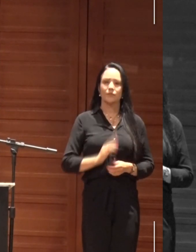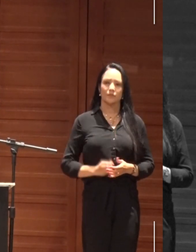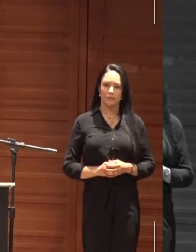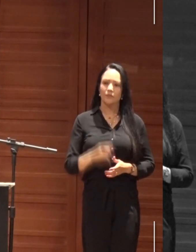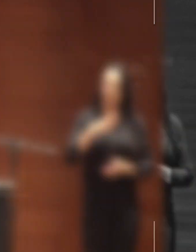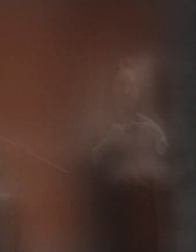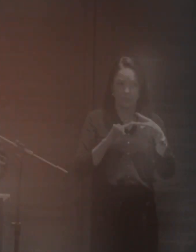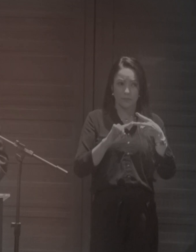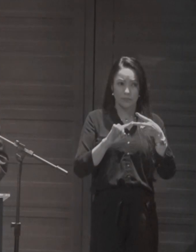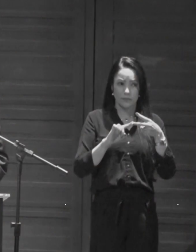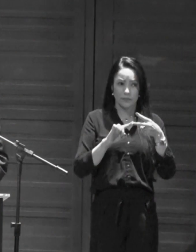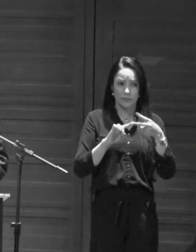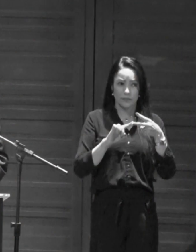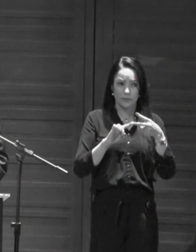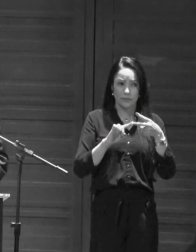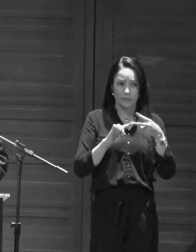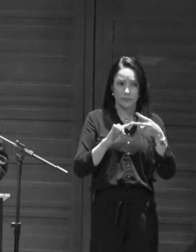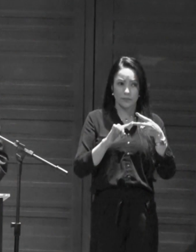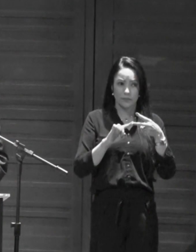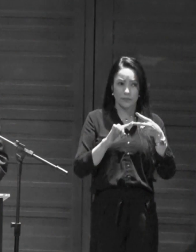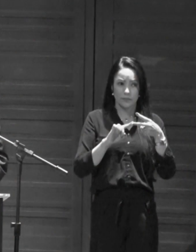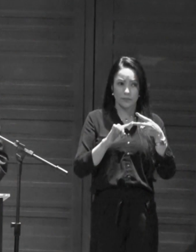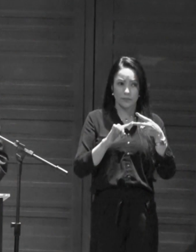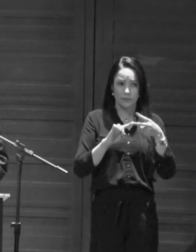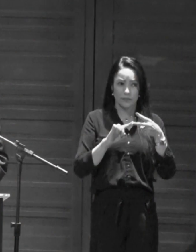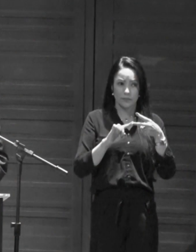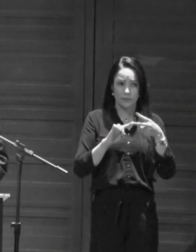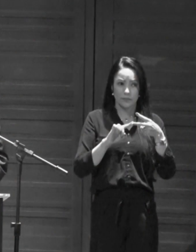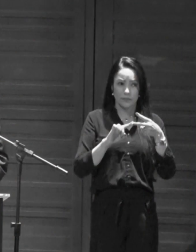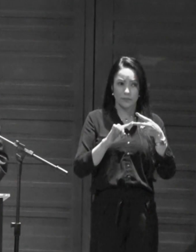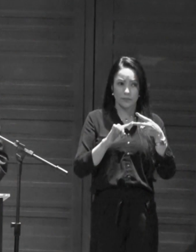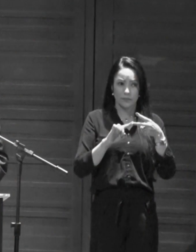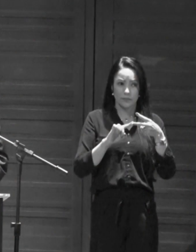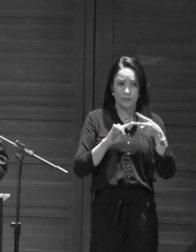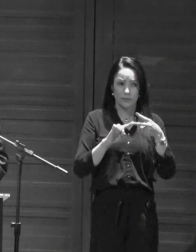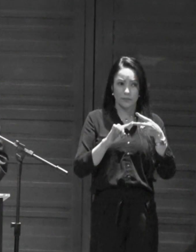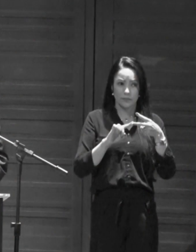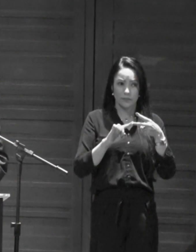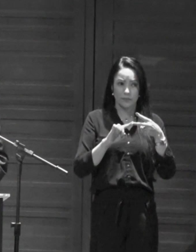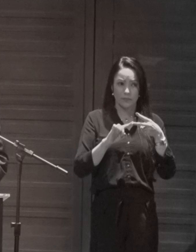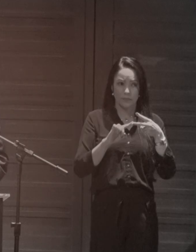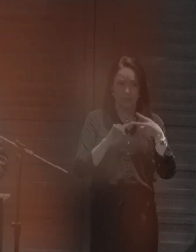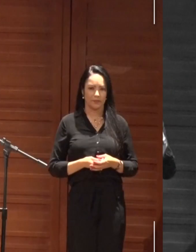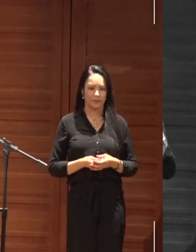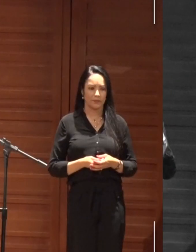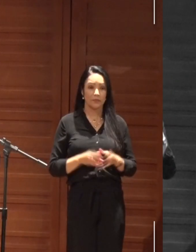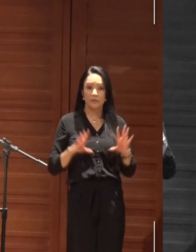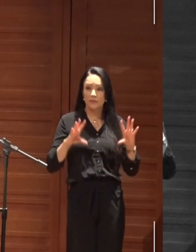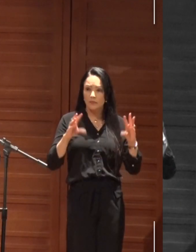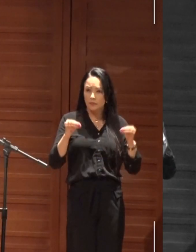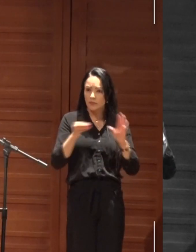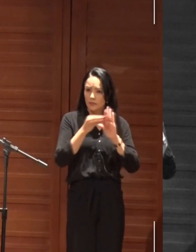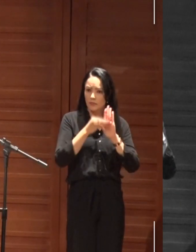que temos hoje. É preciso que seja dito em alto e bom som que tudo isso está